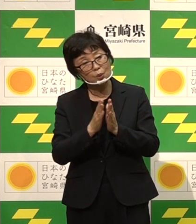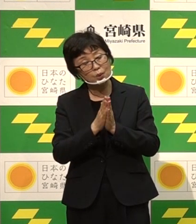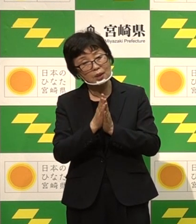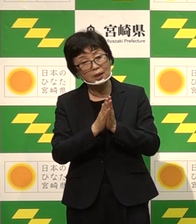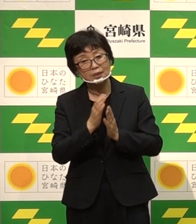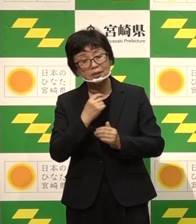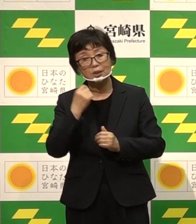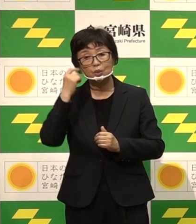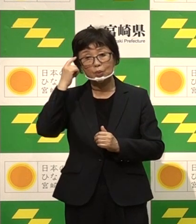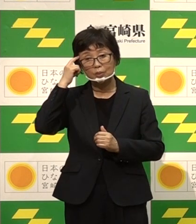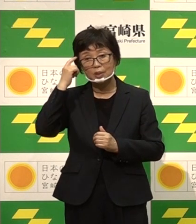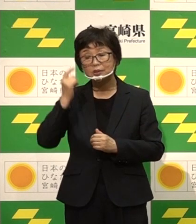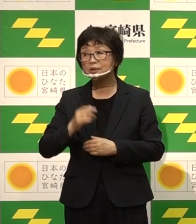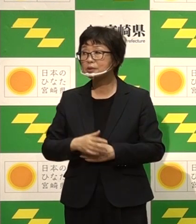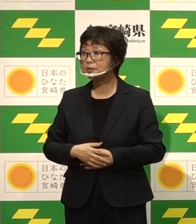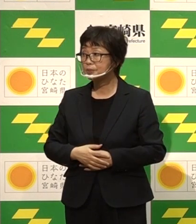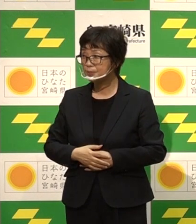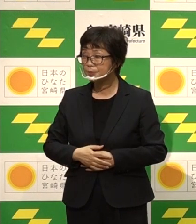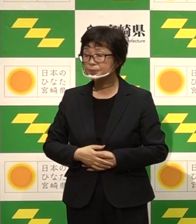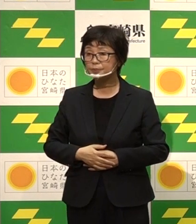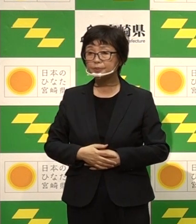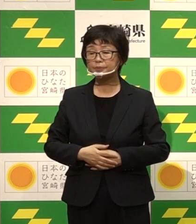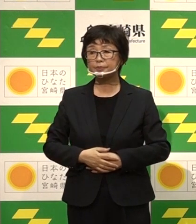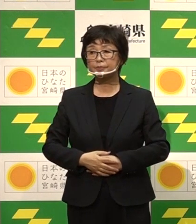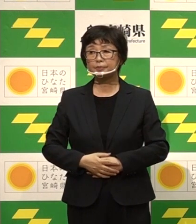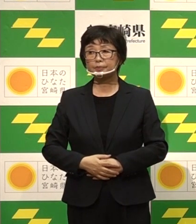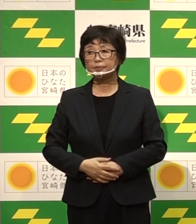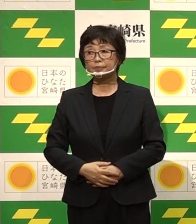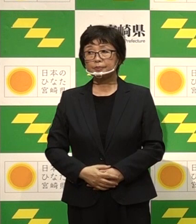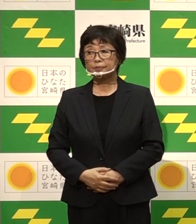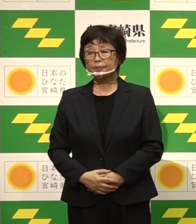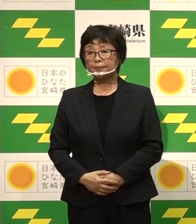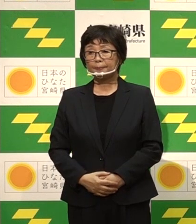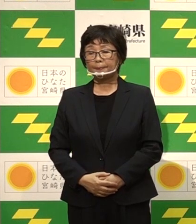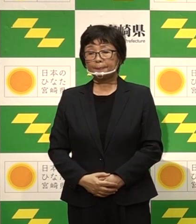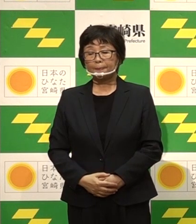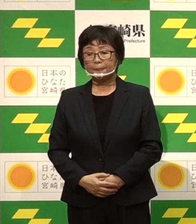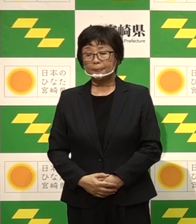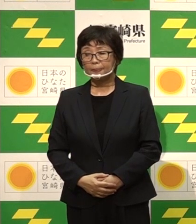考えていらっしゃるのかというと、もし今分かっている